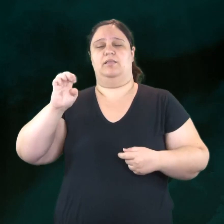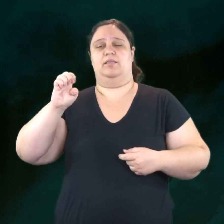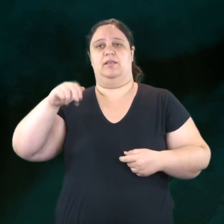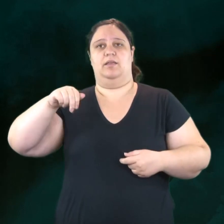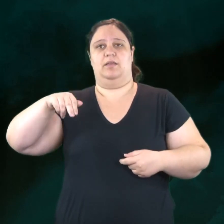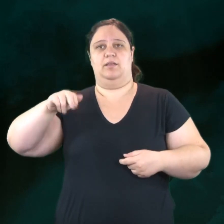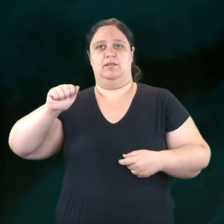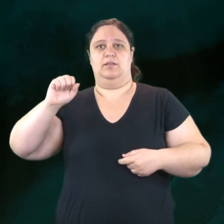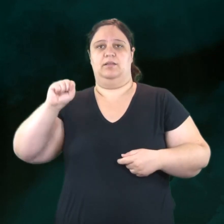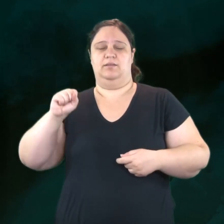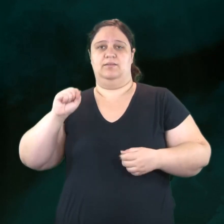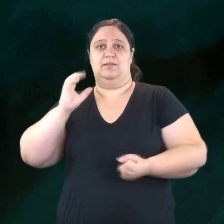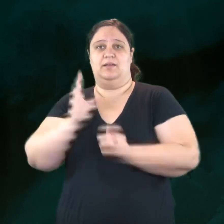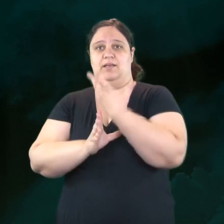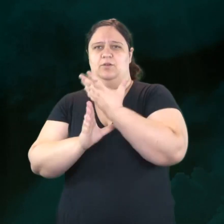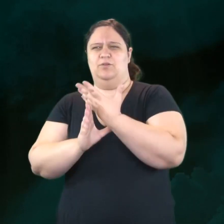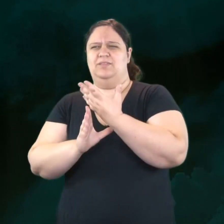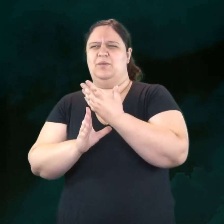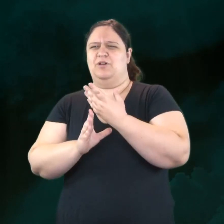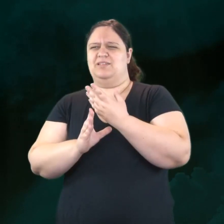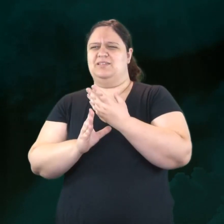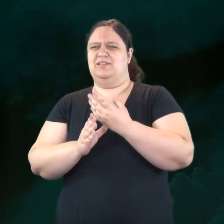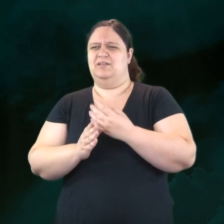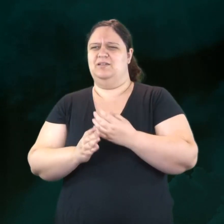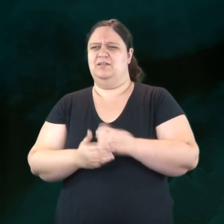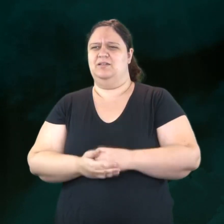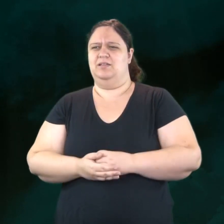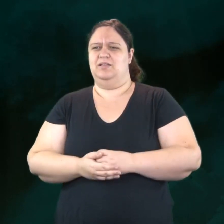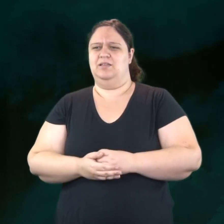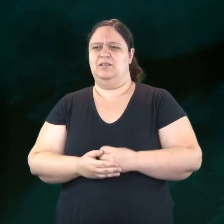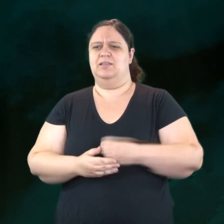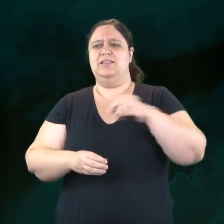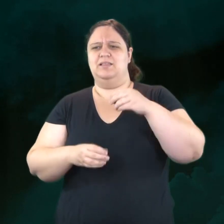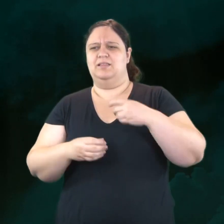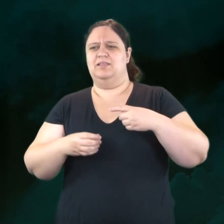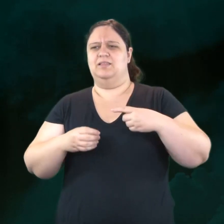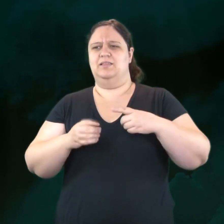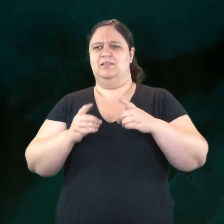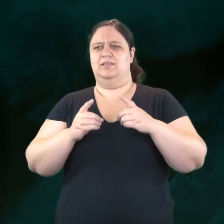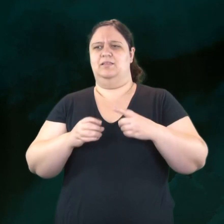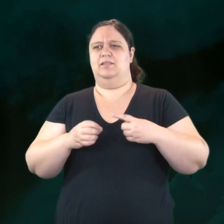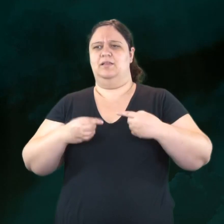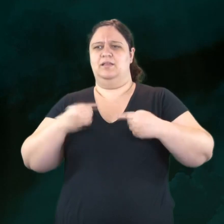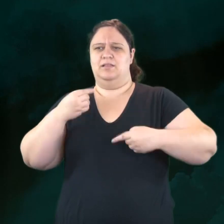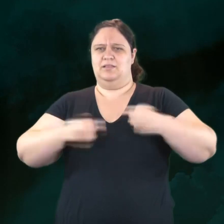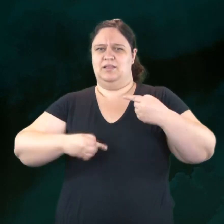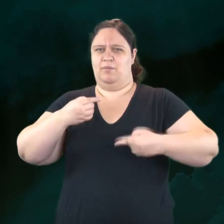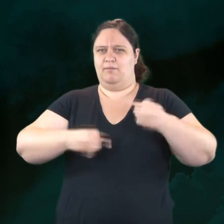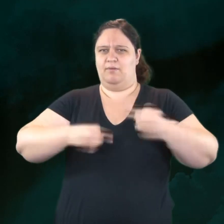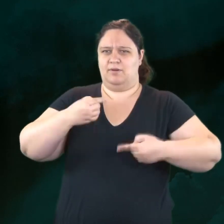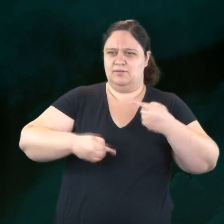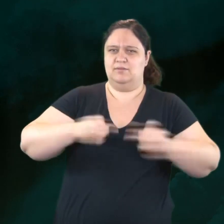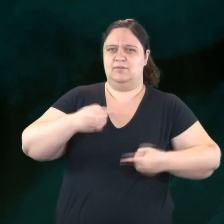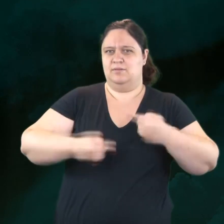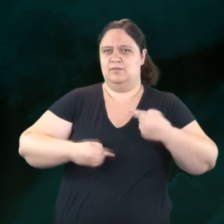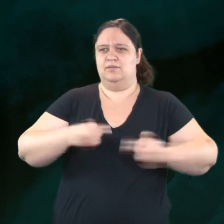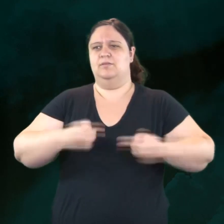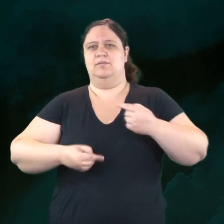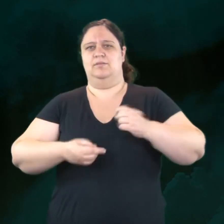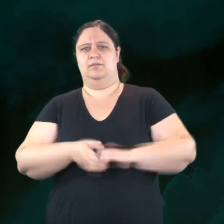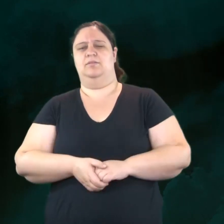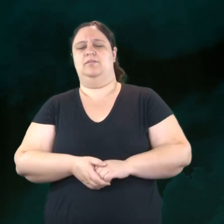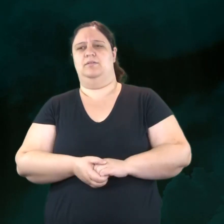não aceitavam esse negócio de um imperador dominar sobre tudo. Então eles, né, inventaram a